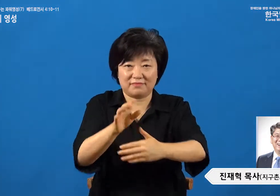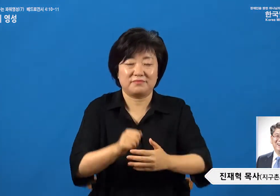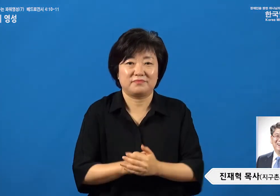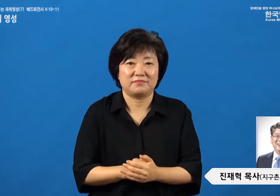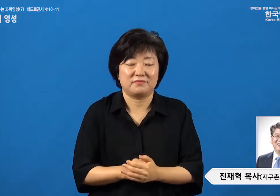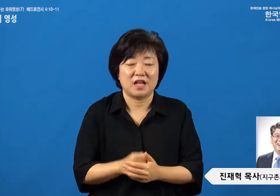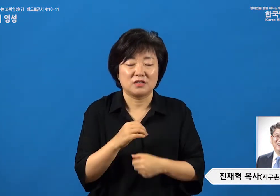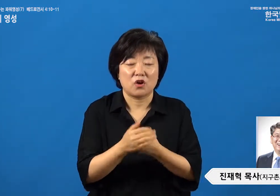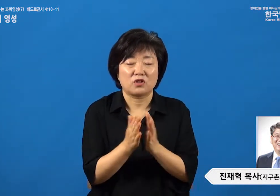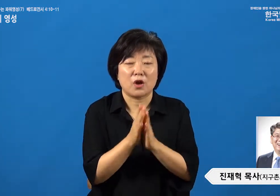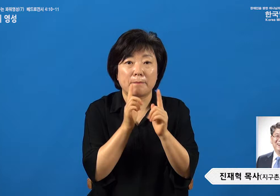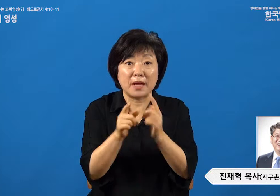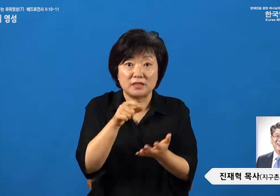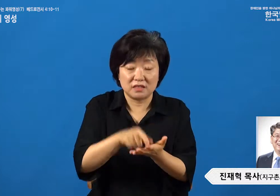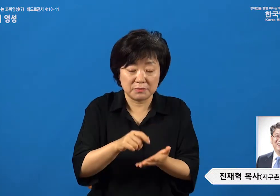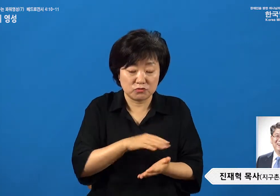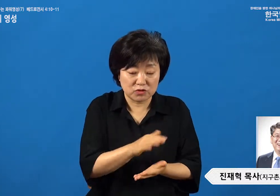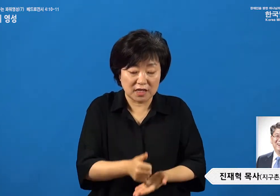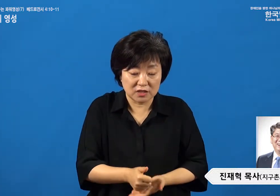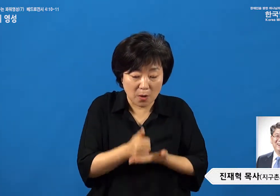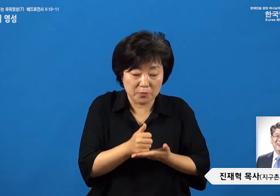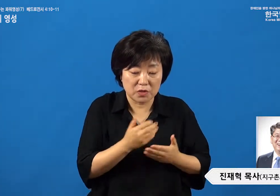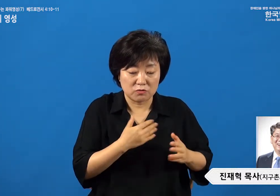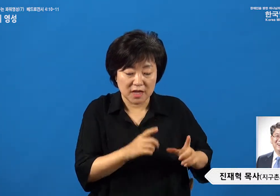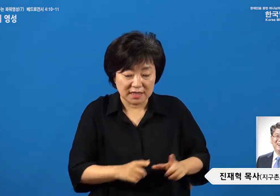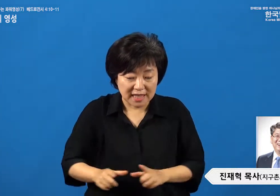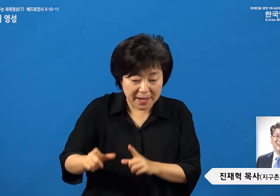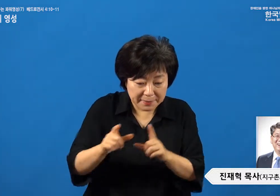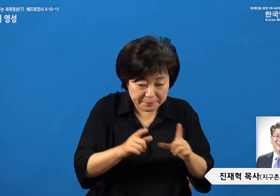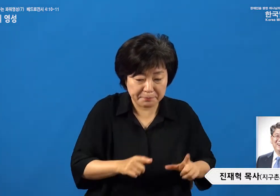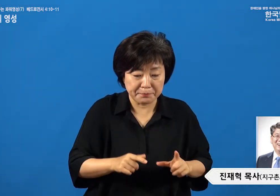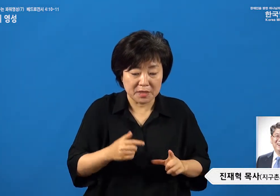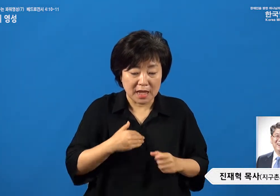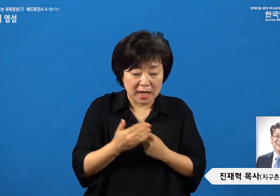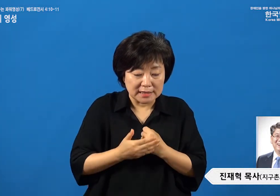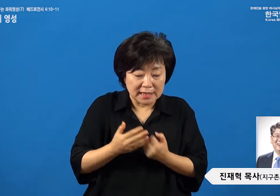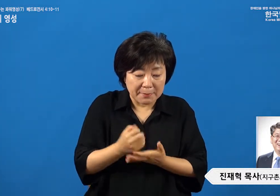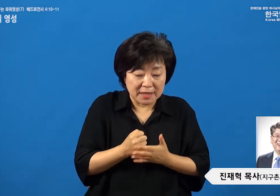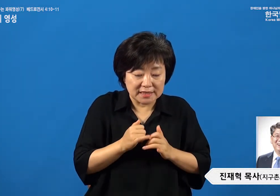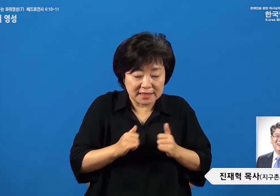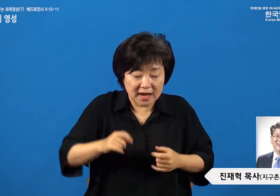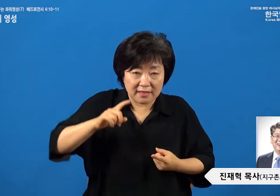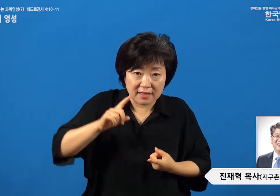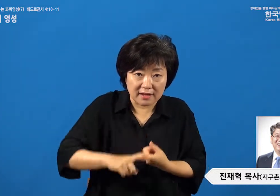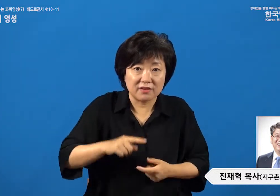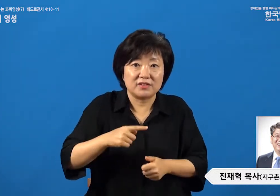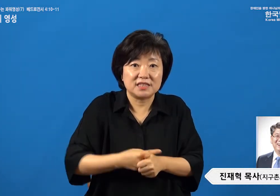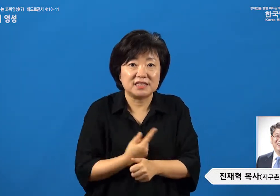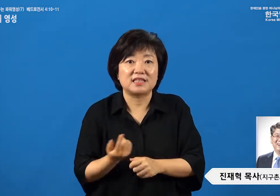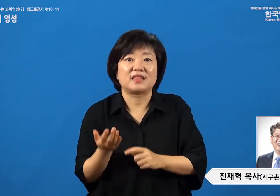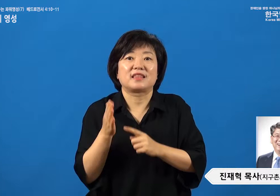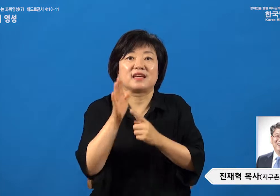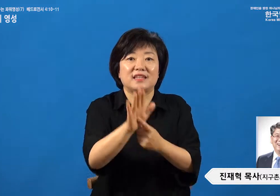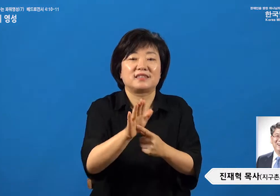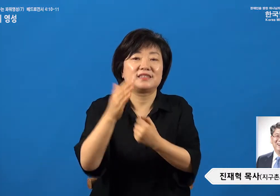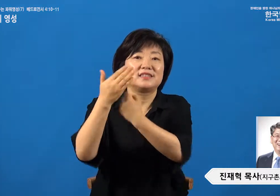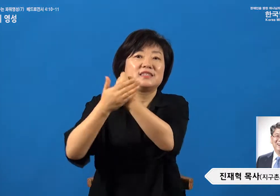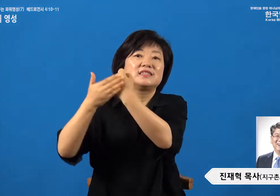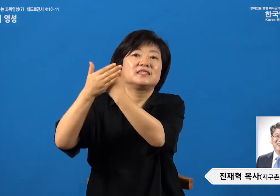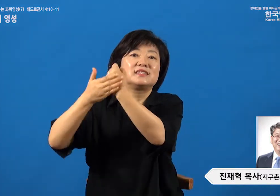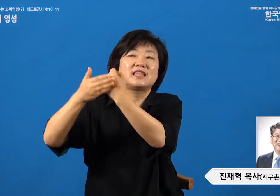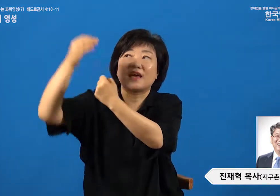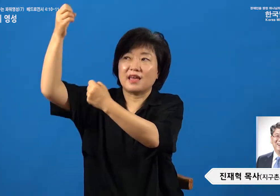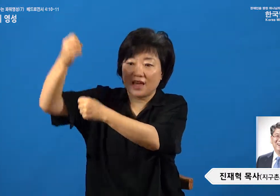것을, 성경은 우리의 섬김이 우리의 삶 가운데 은혜 받은 자가 당연히 나타나는